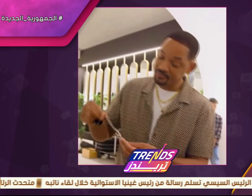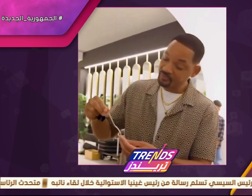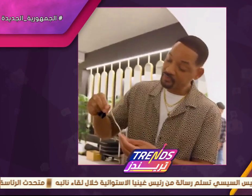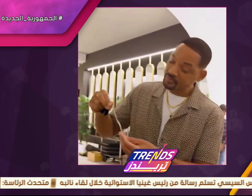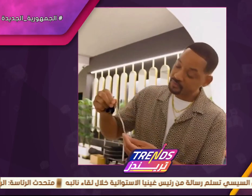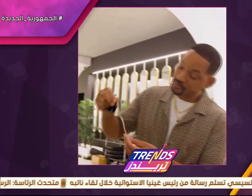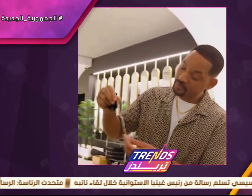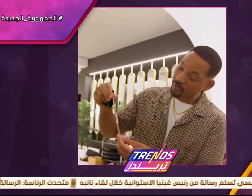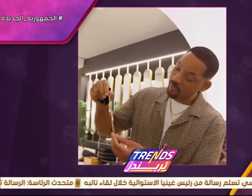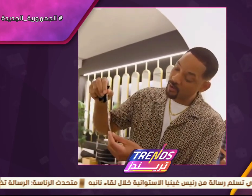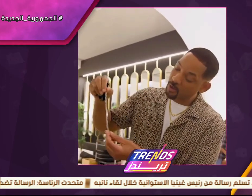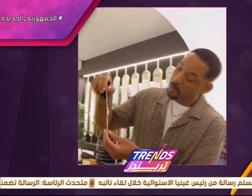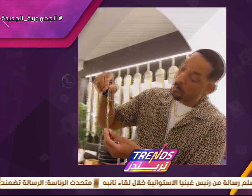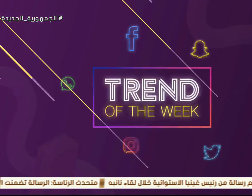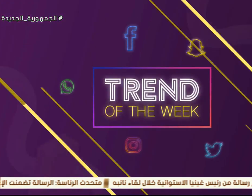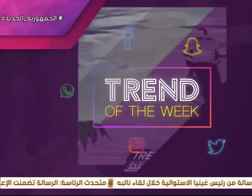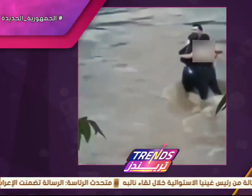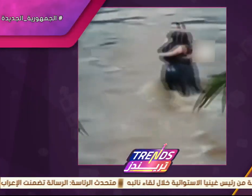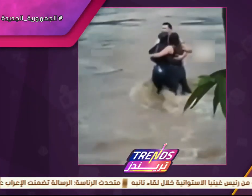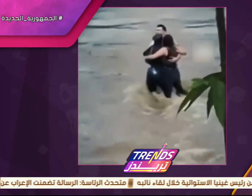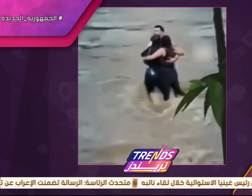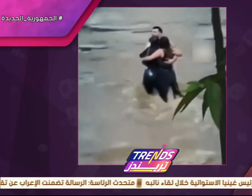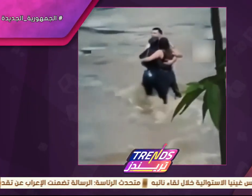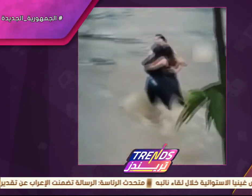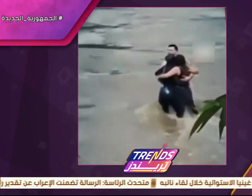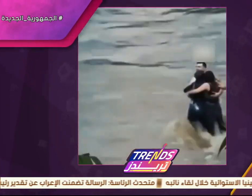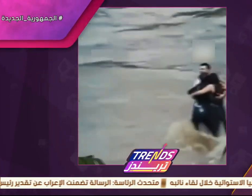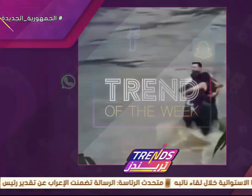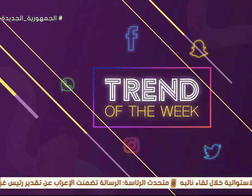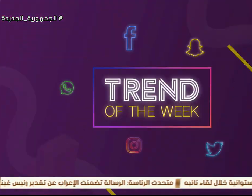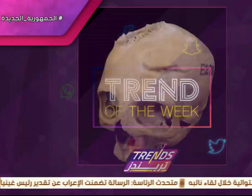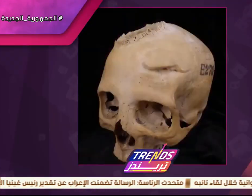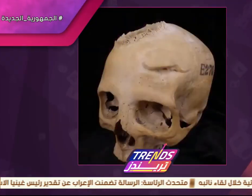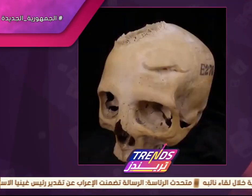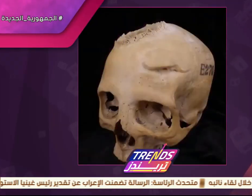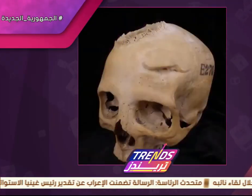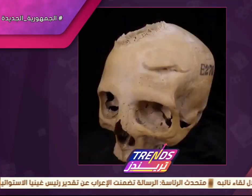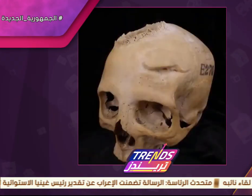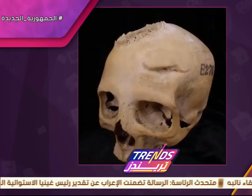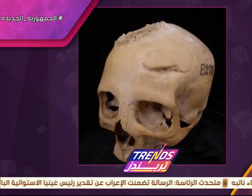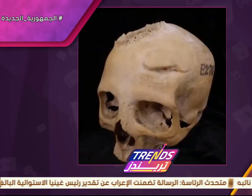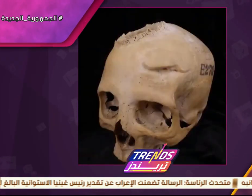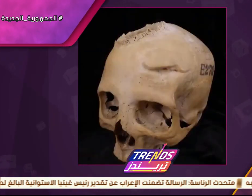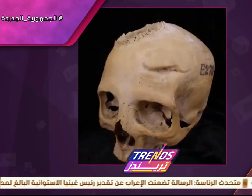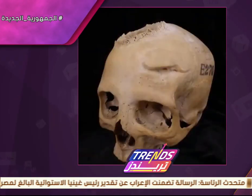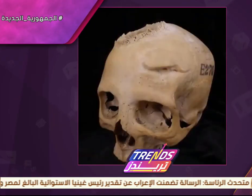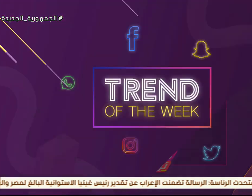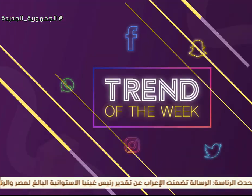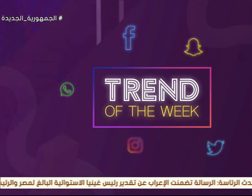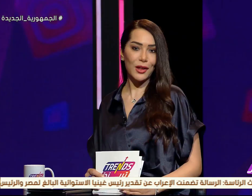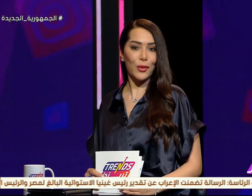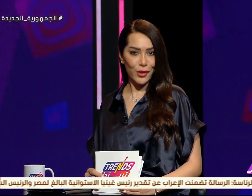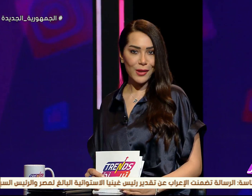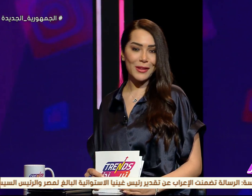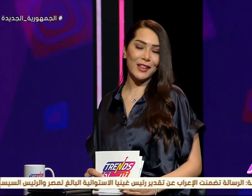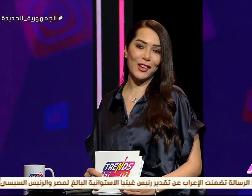ويل سميث ومشتاق، رعب في ايطاليا، علوم قدماء المصريين، ويلا بينا نعرف